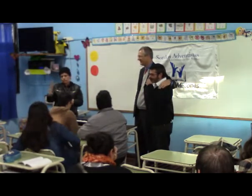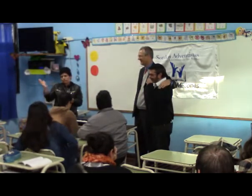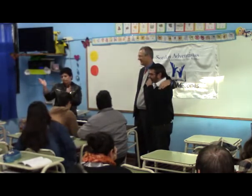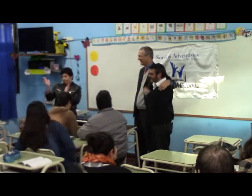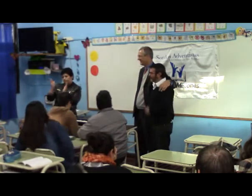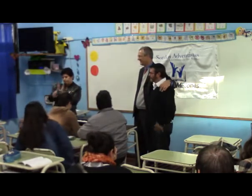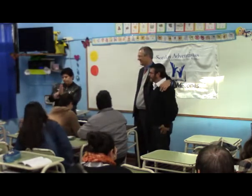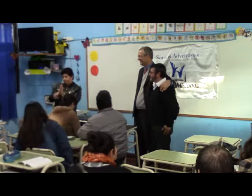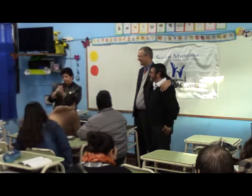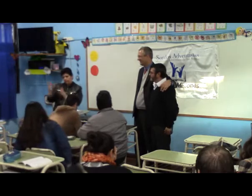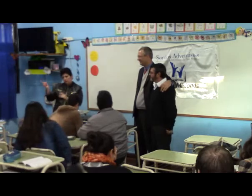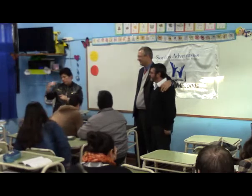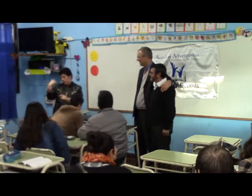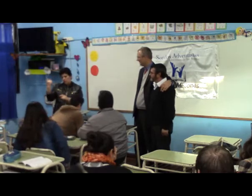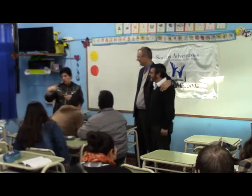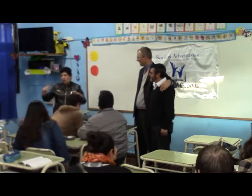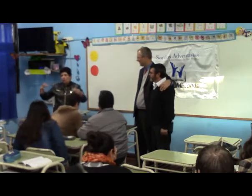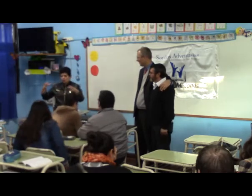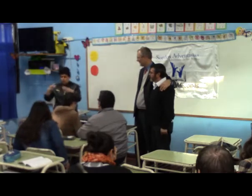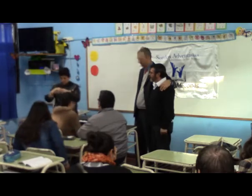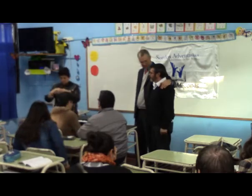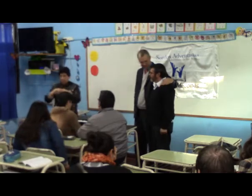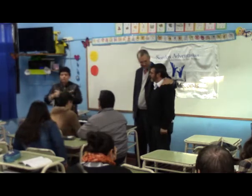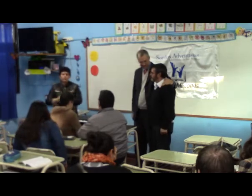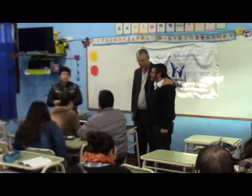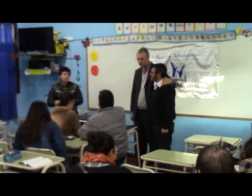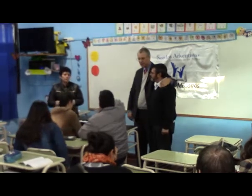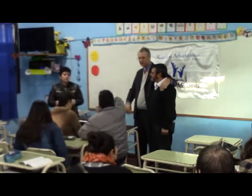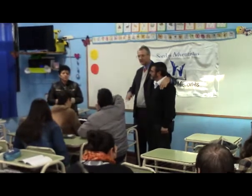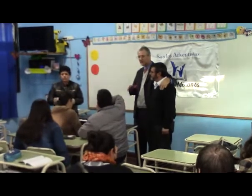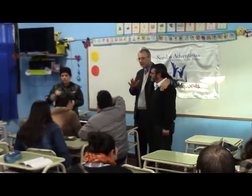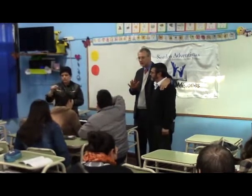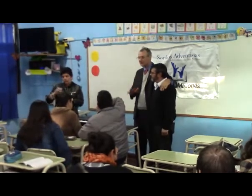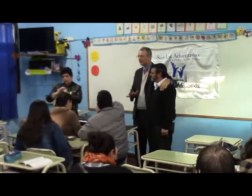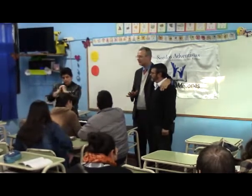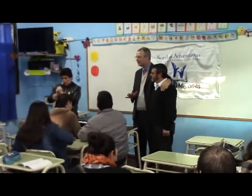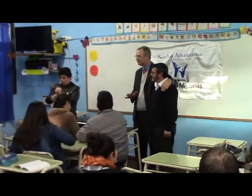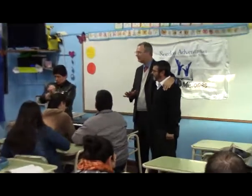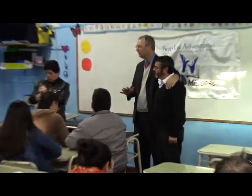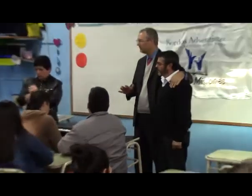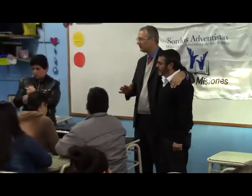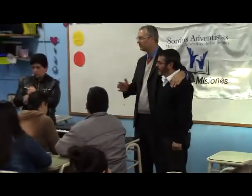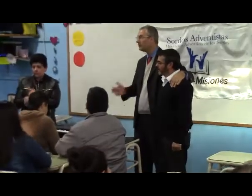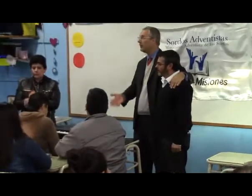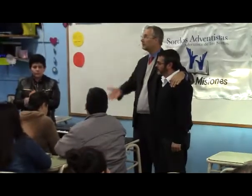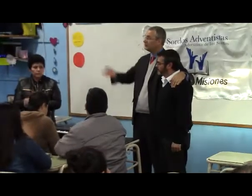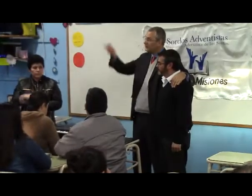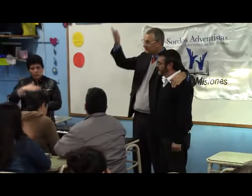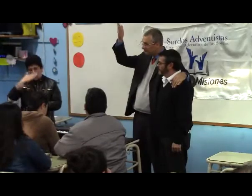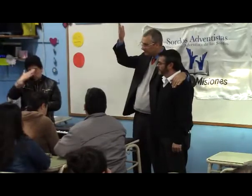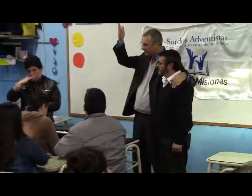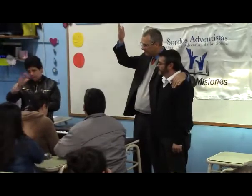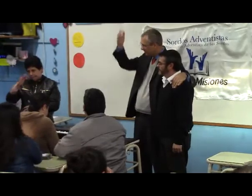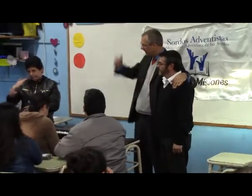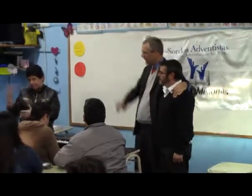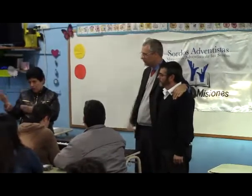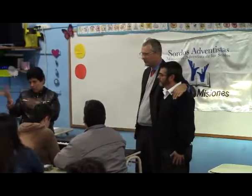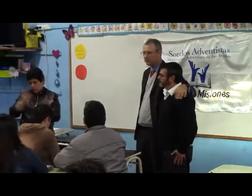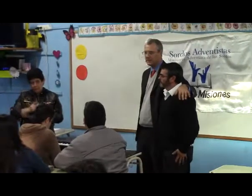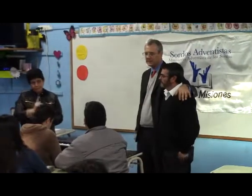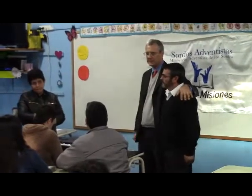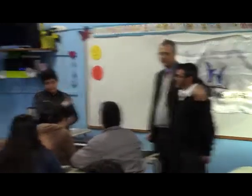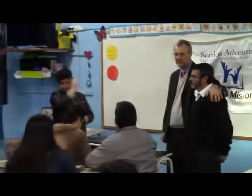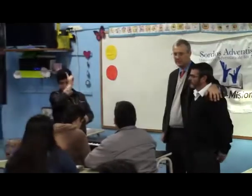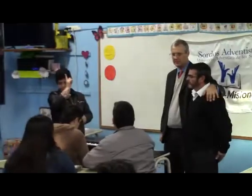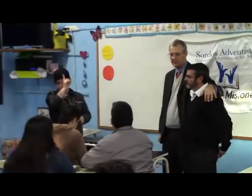restaura a la vida. Vamos a cerrar una oración. Luego de esta oración, los invitamos todos a subir en el